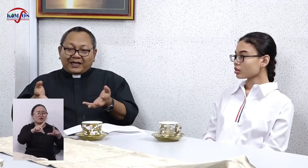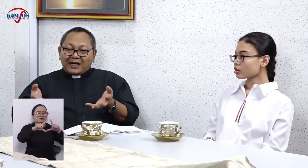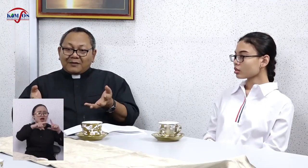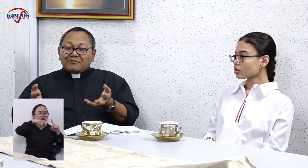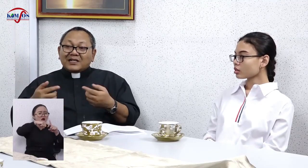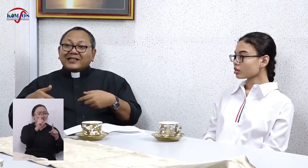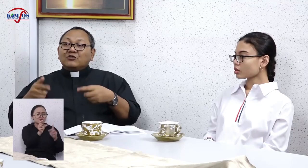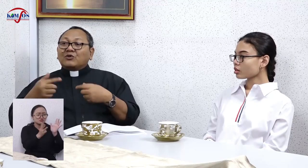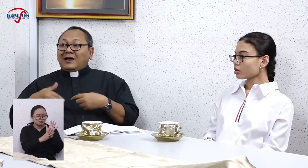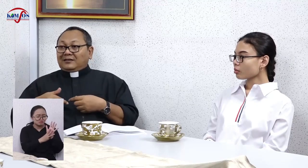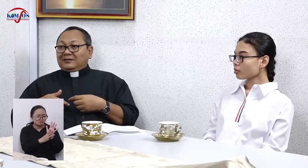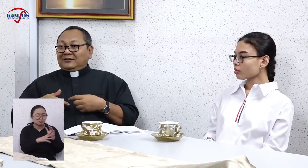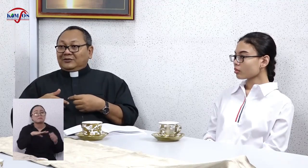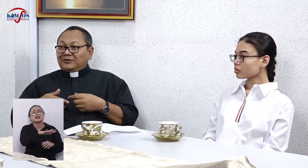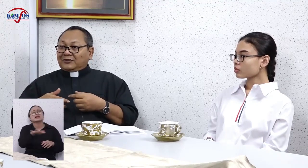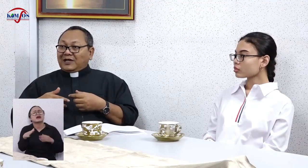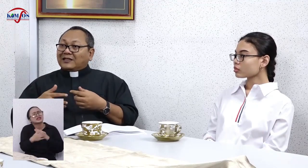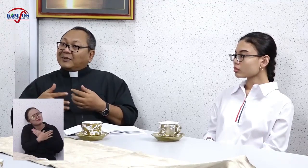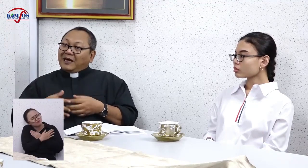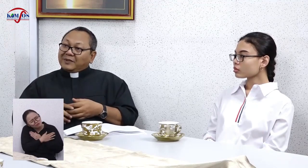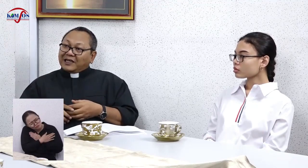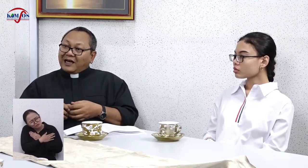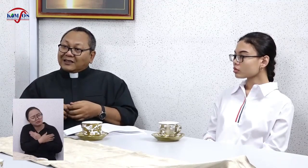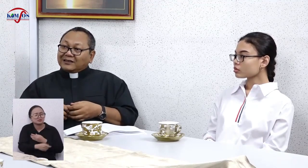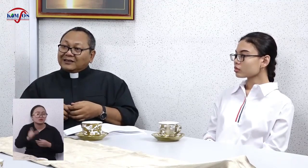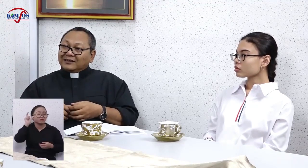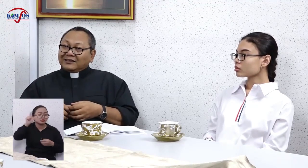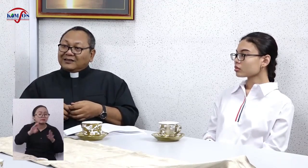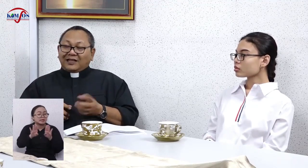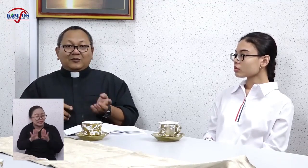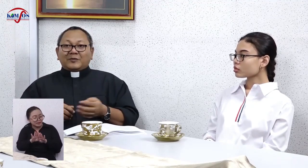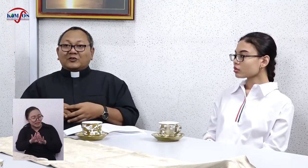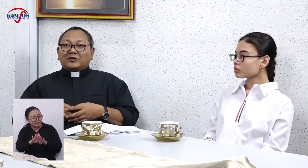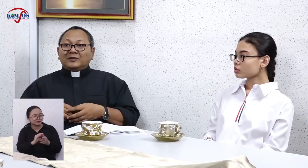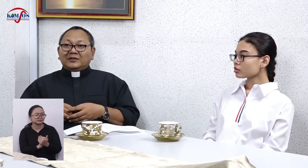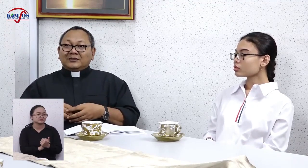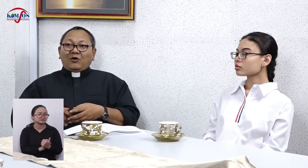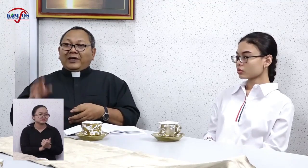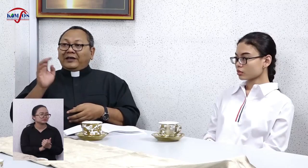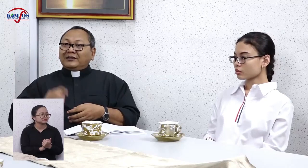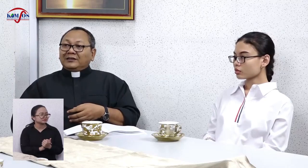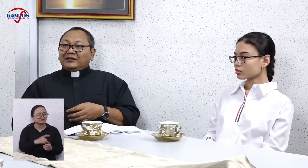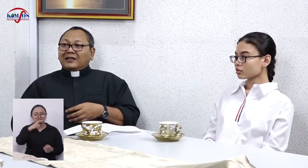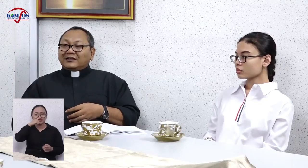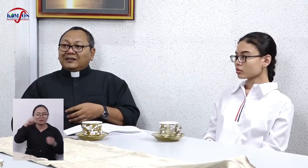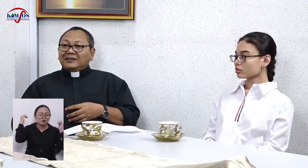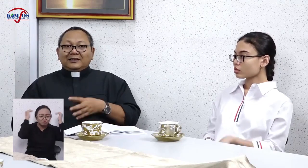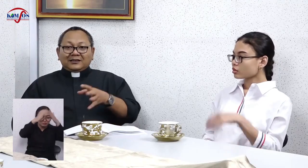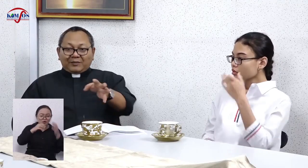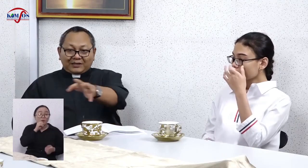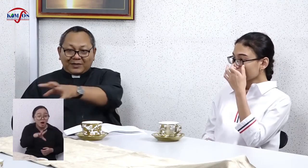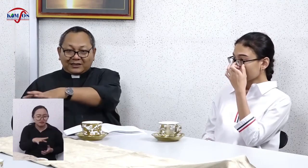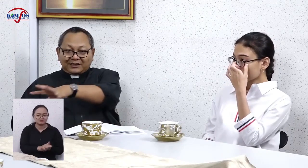mereka merindukan untuk ada pendampingan lagi lalu Bapak harus Oke nanti